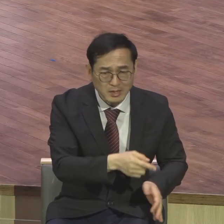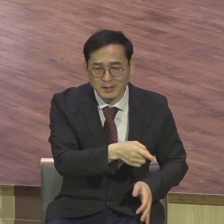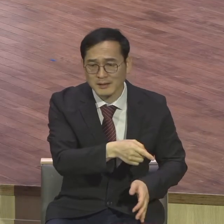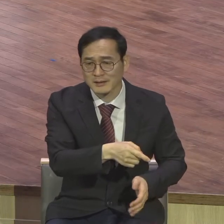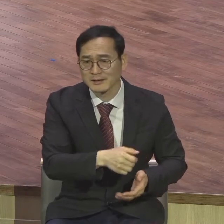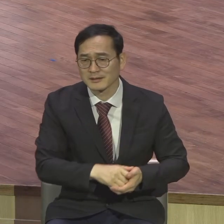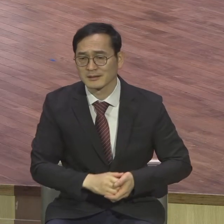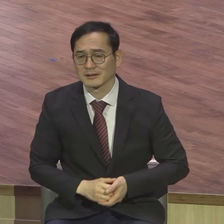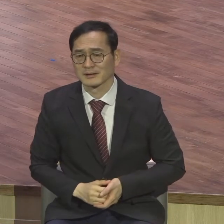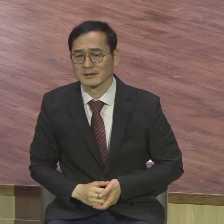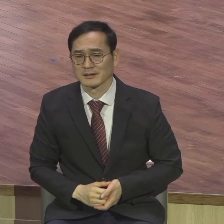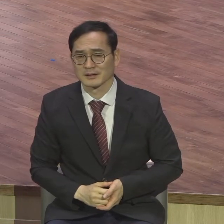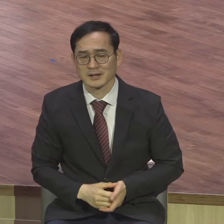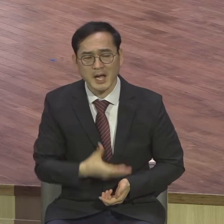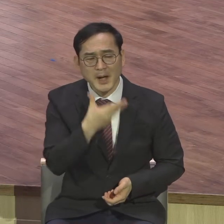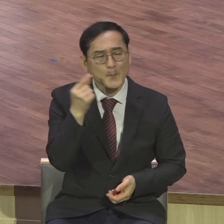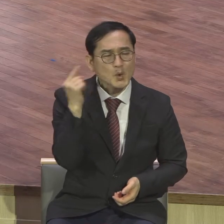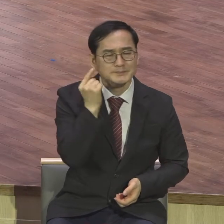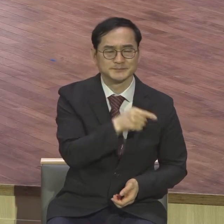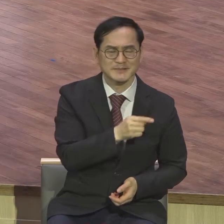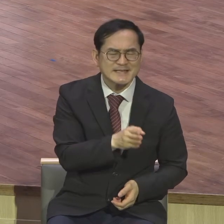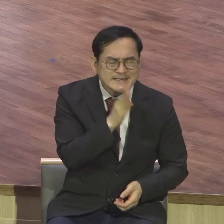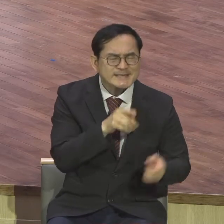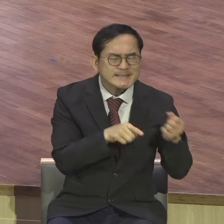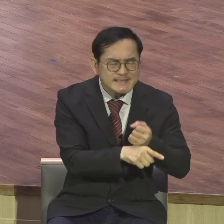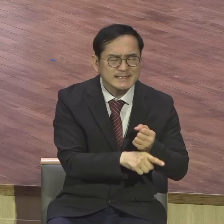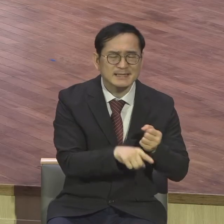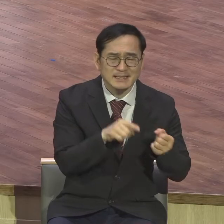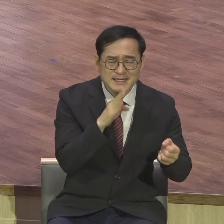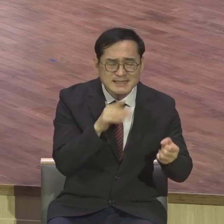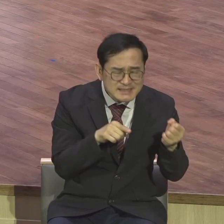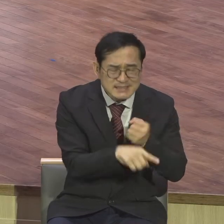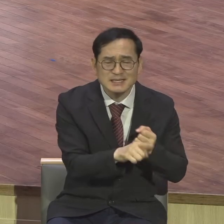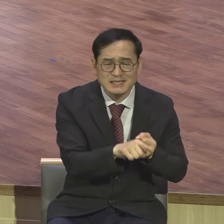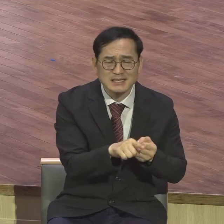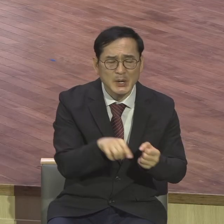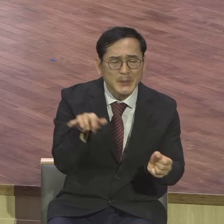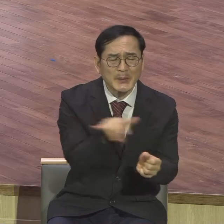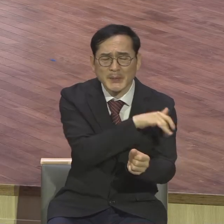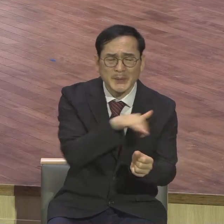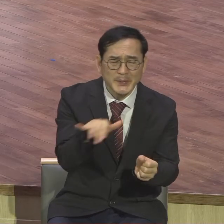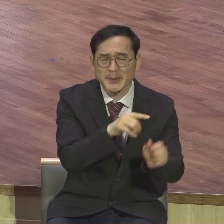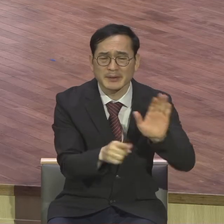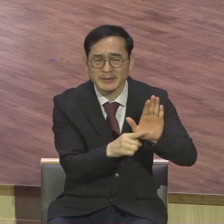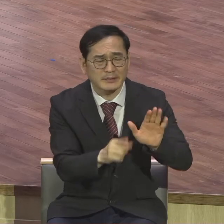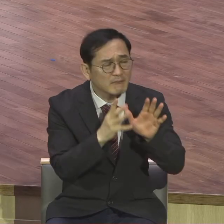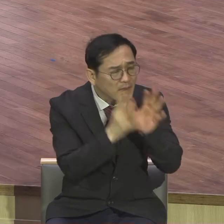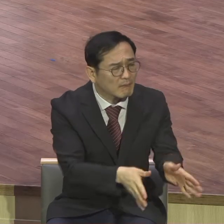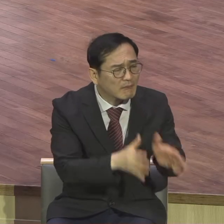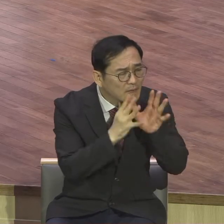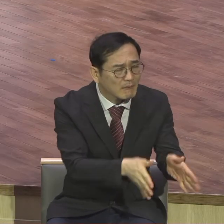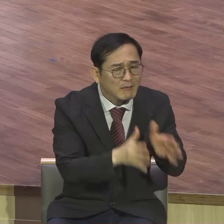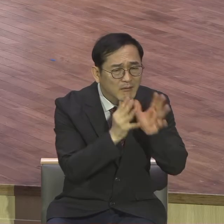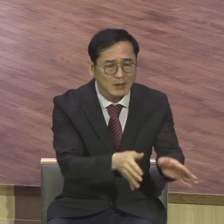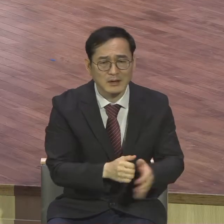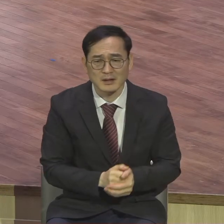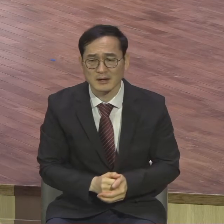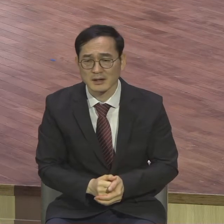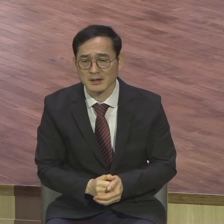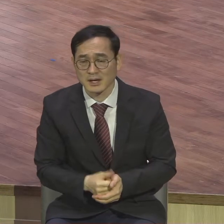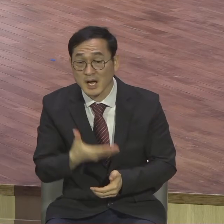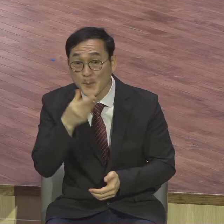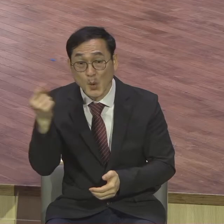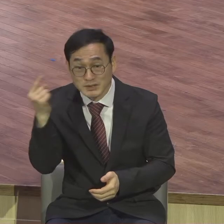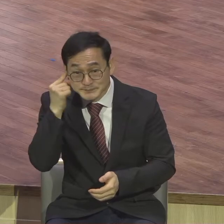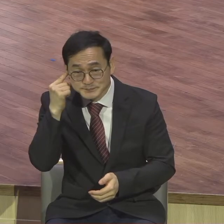복음으로 위장한 것에 불과하다. 복음으로 위장한 것. 복음으로 위장한 것이 많아요. 우리